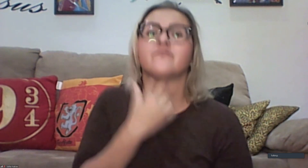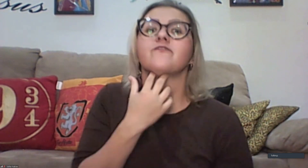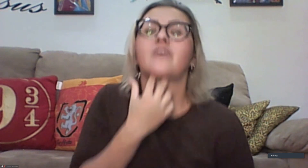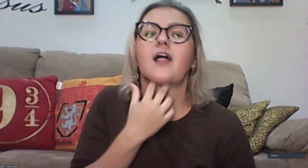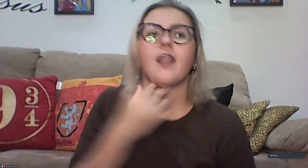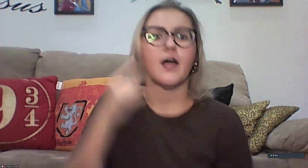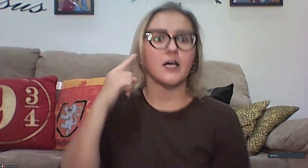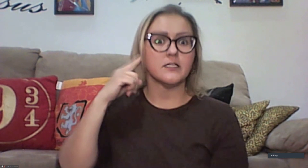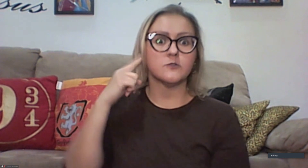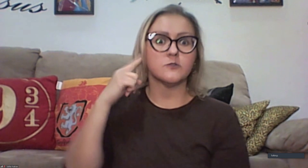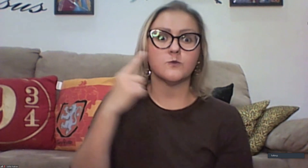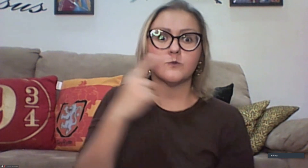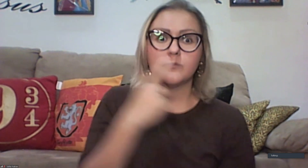falar, não têm voz.